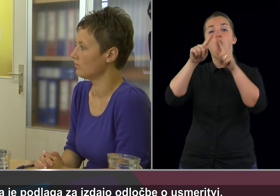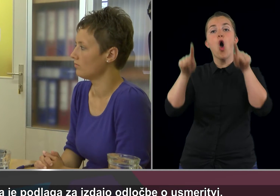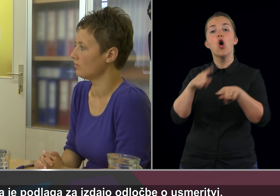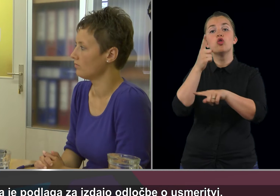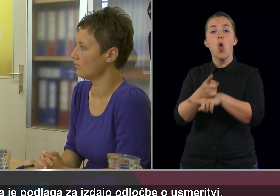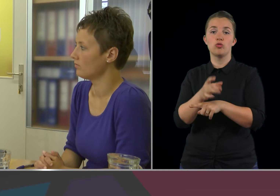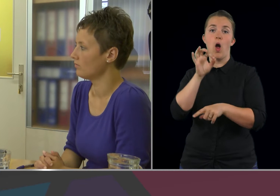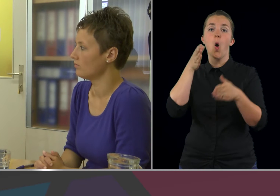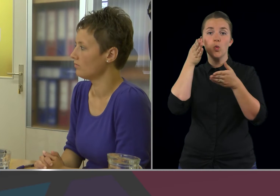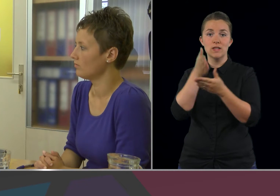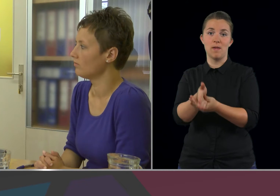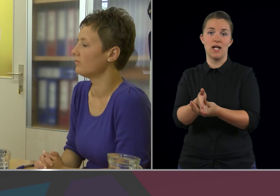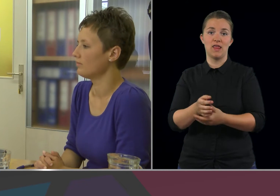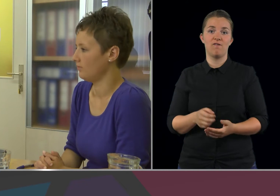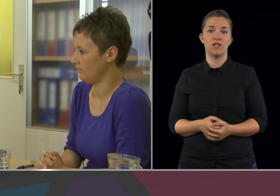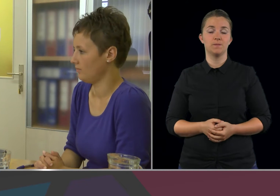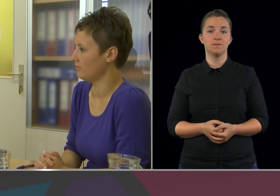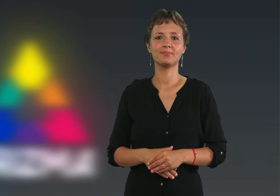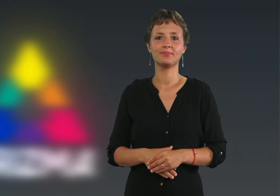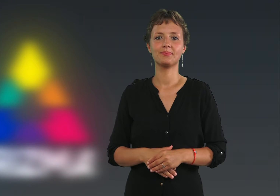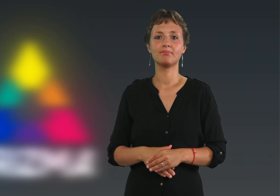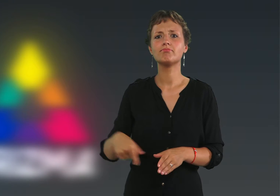o usmeritvi.